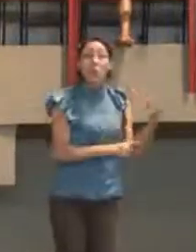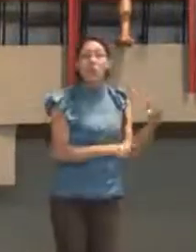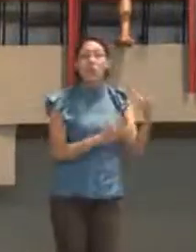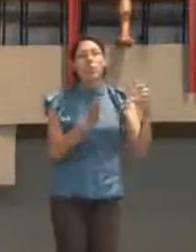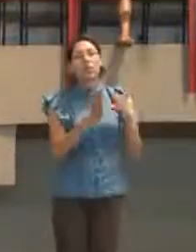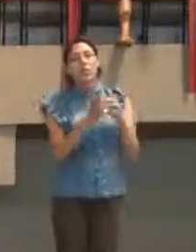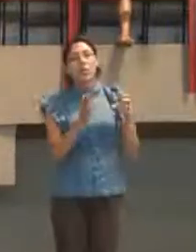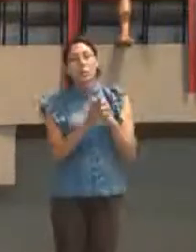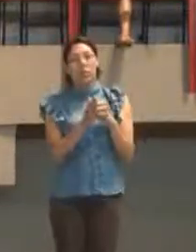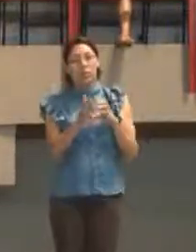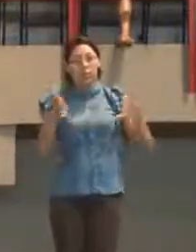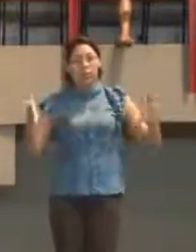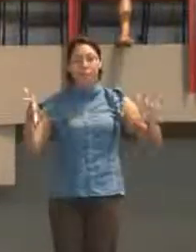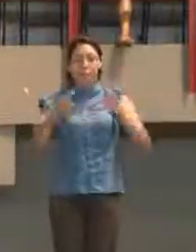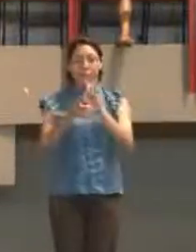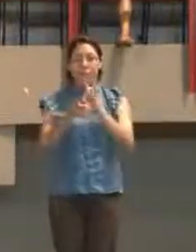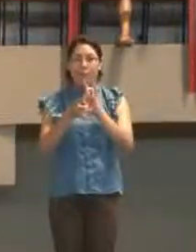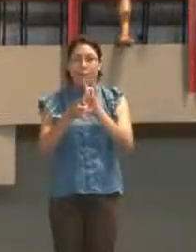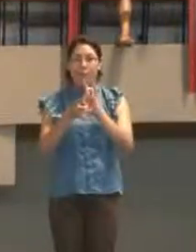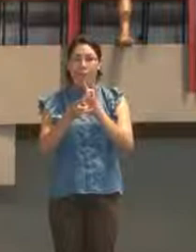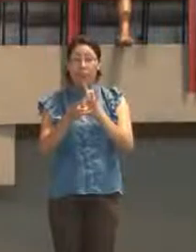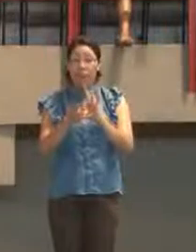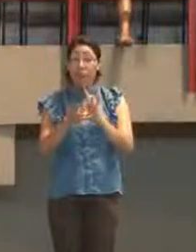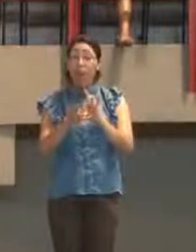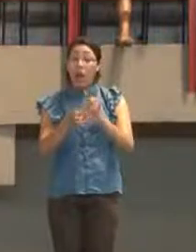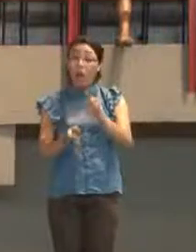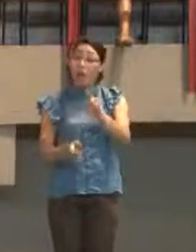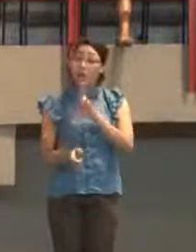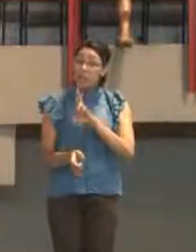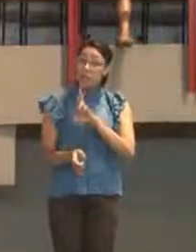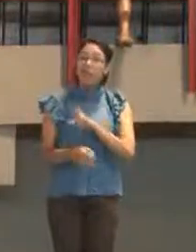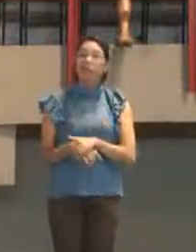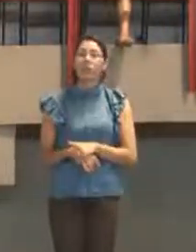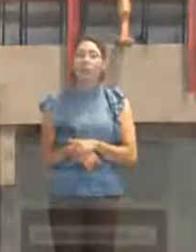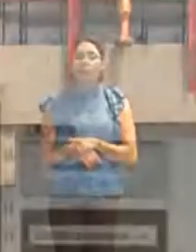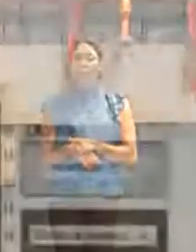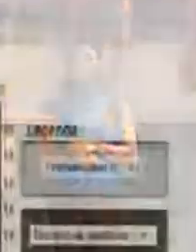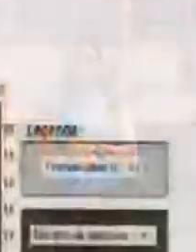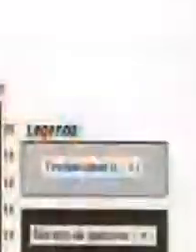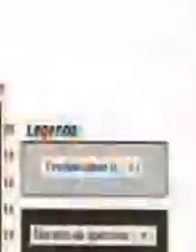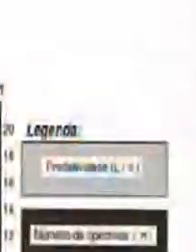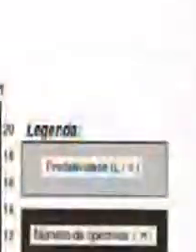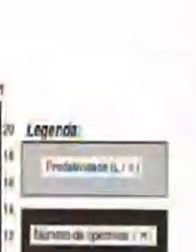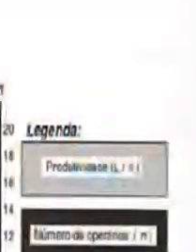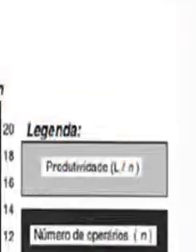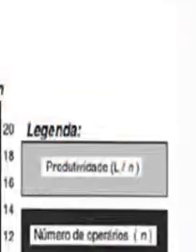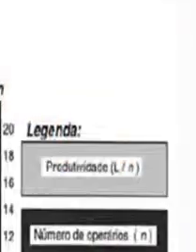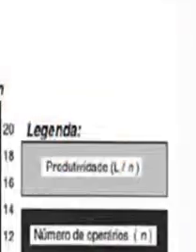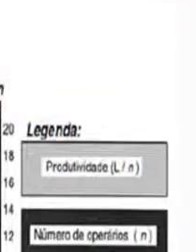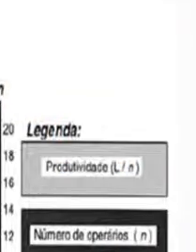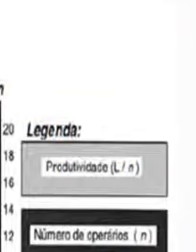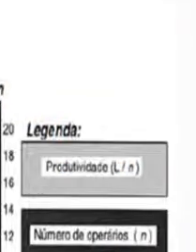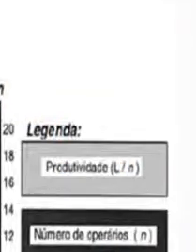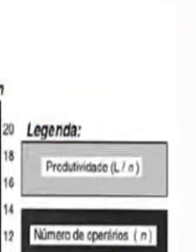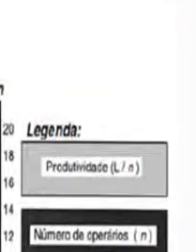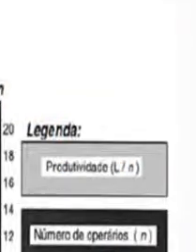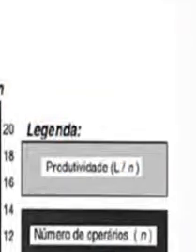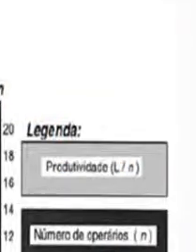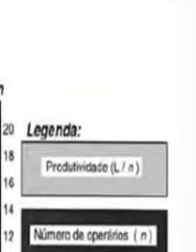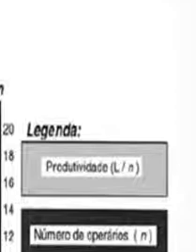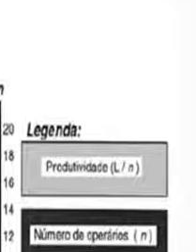de N. Do estudo resultou o seguinte gráfico. Esse gráfico aí vocês